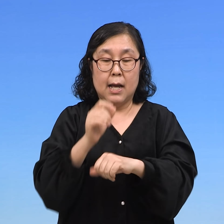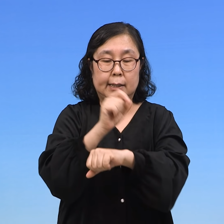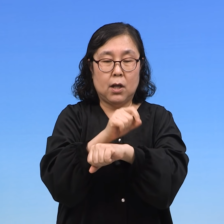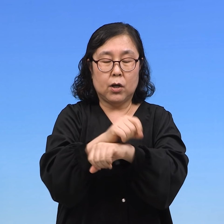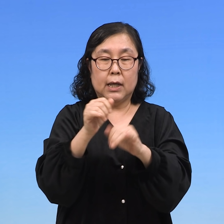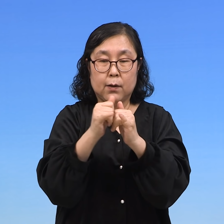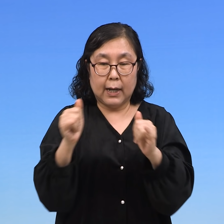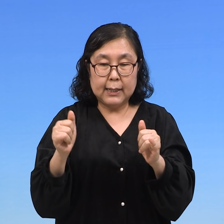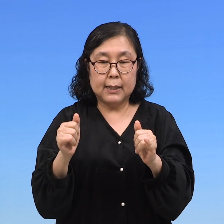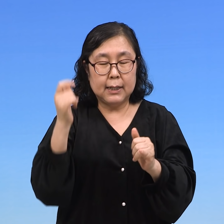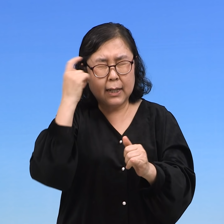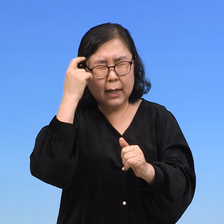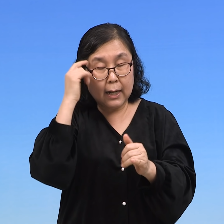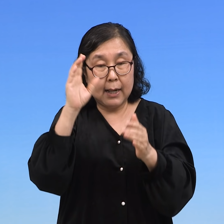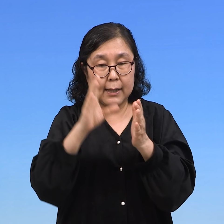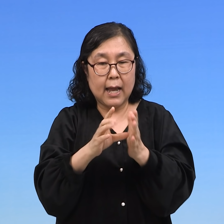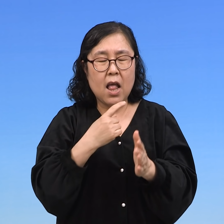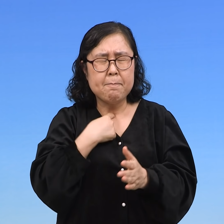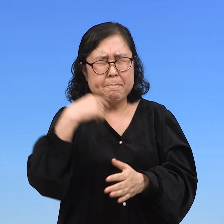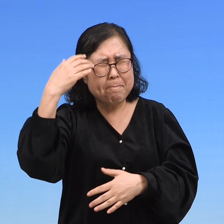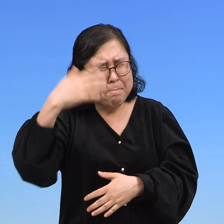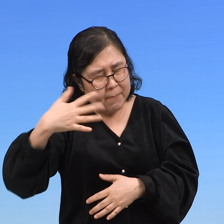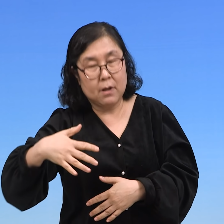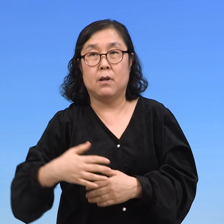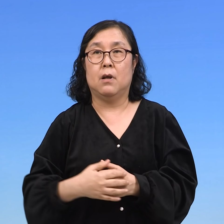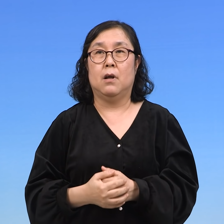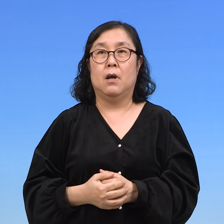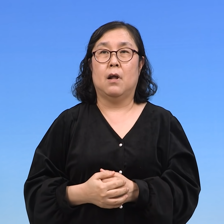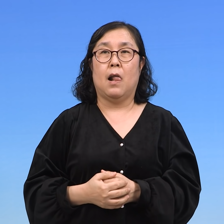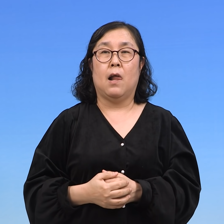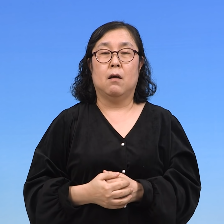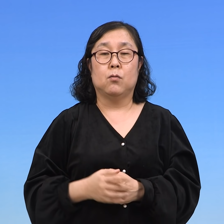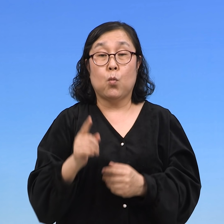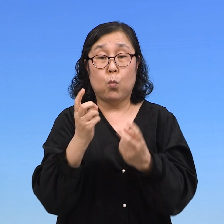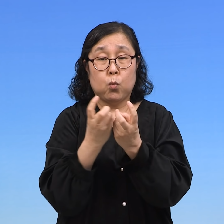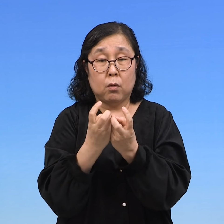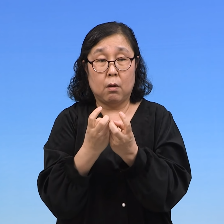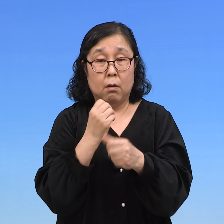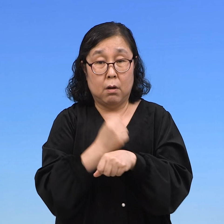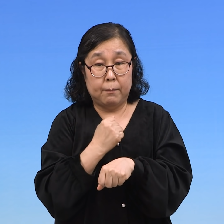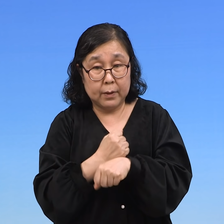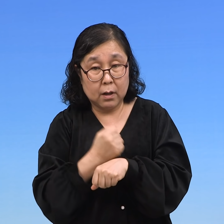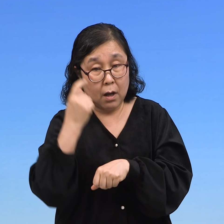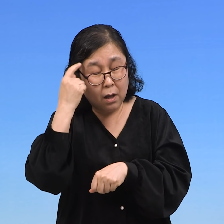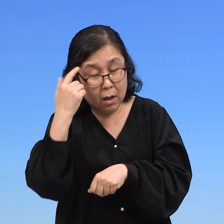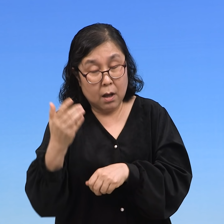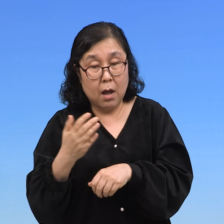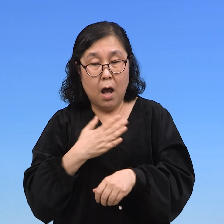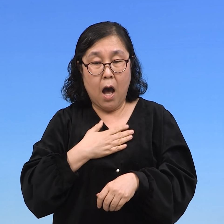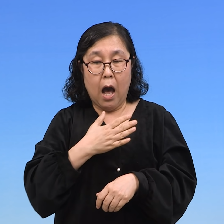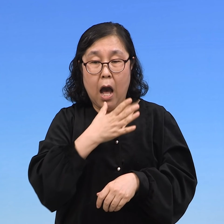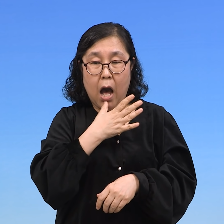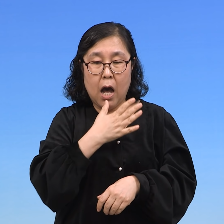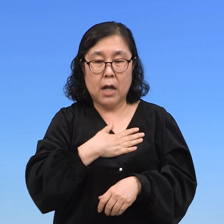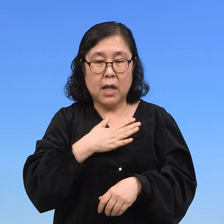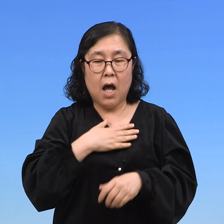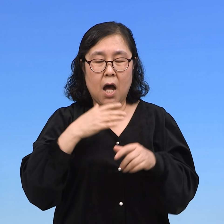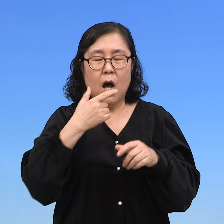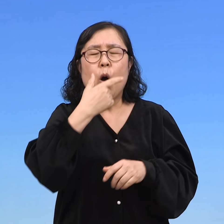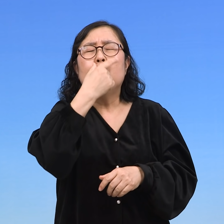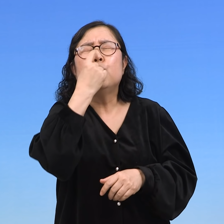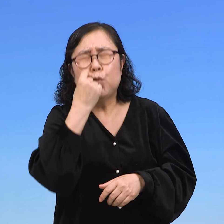서기관 수준에서 단 한 번도 경험해 보지 못한 것들이거든요 그럼 어떻게 해야 됩니까? 내가 참 많이